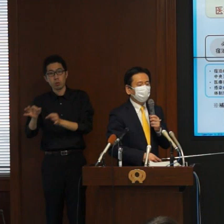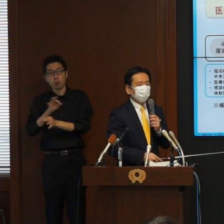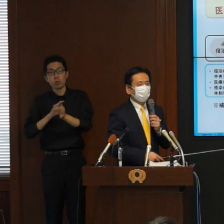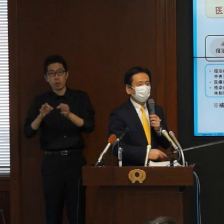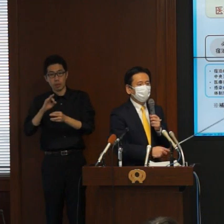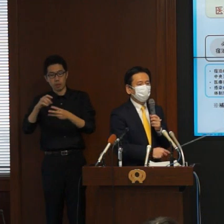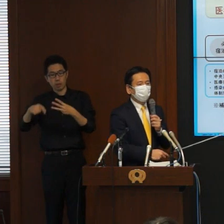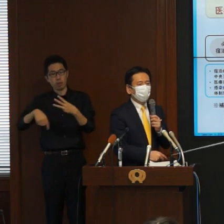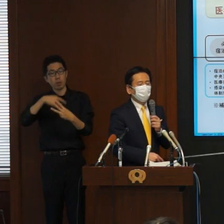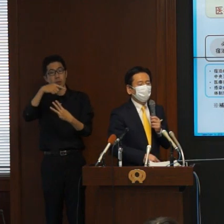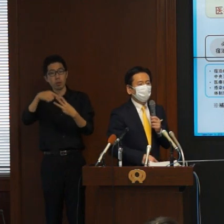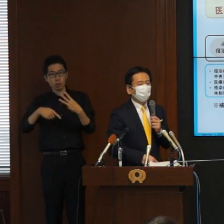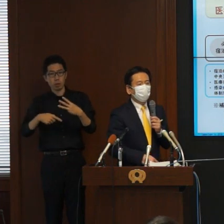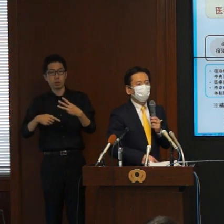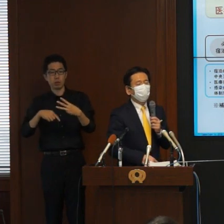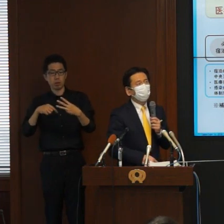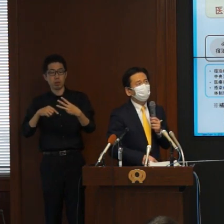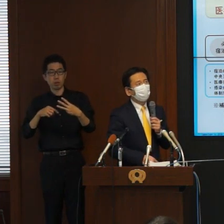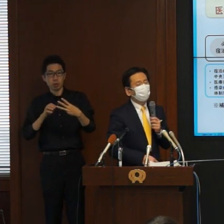万、簡単に言うと